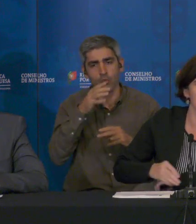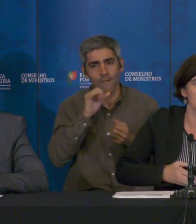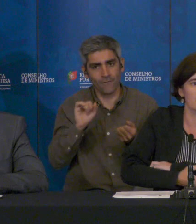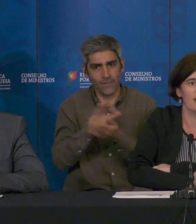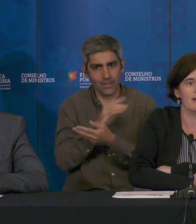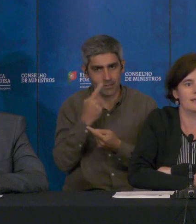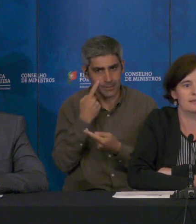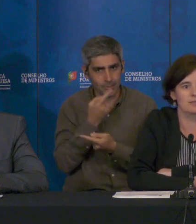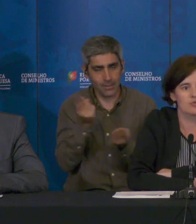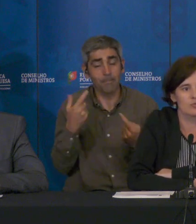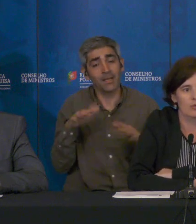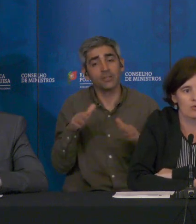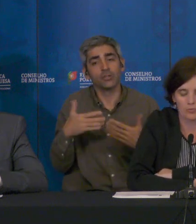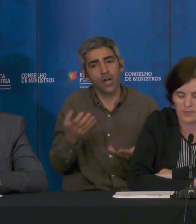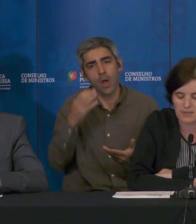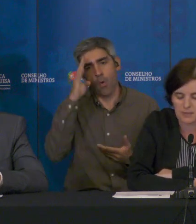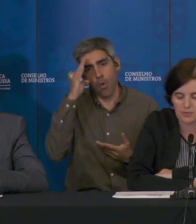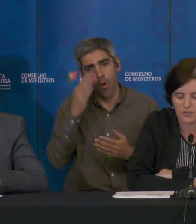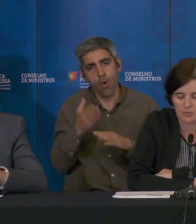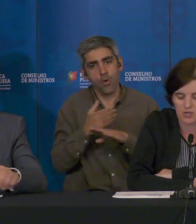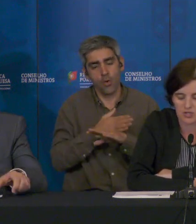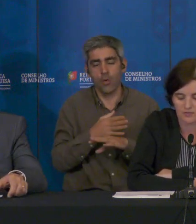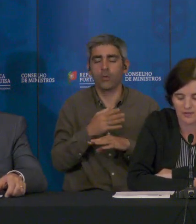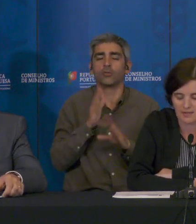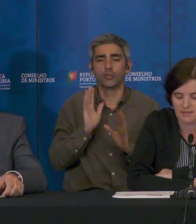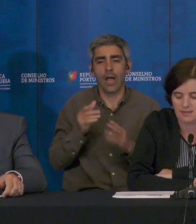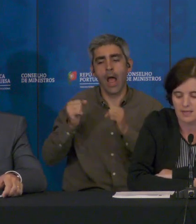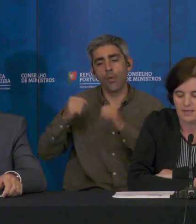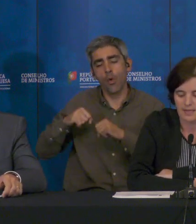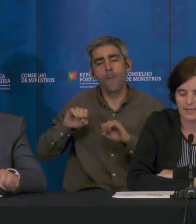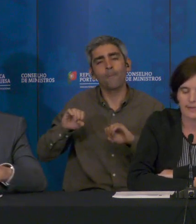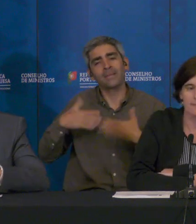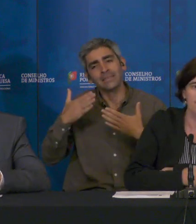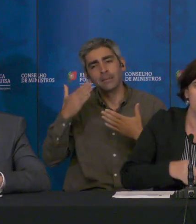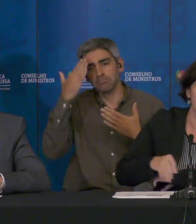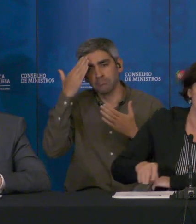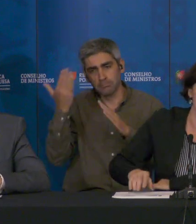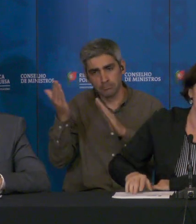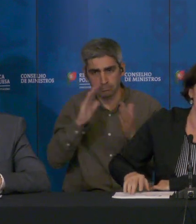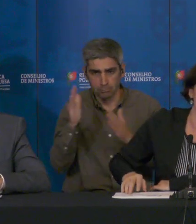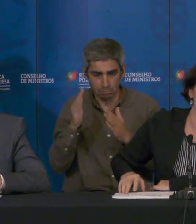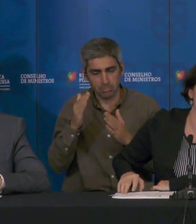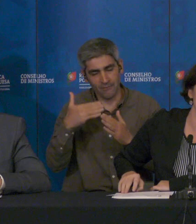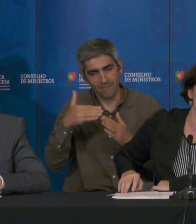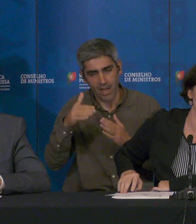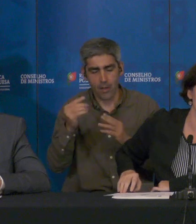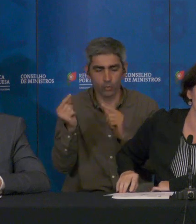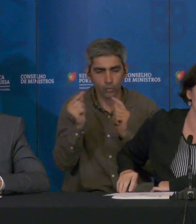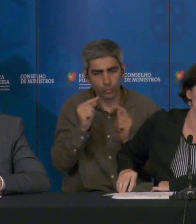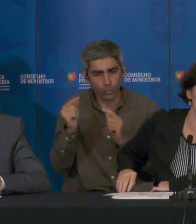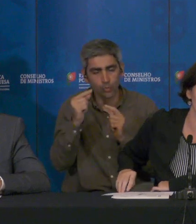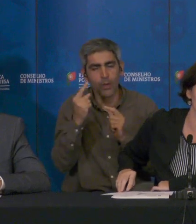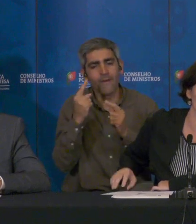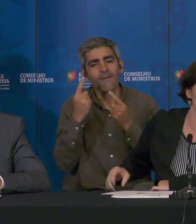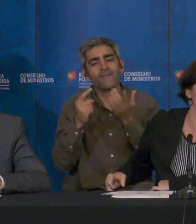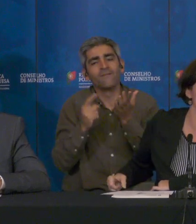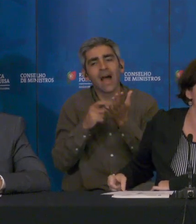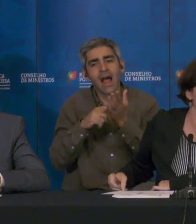queria destacar é que temos um acordo de princípios, estamos nesta fase a discutir